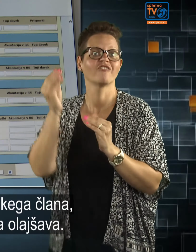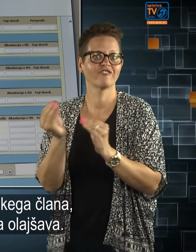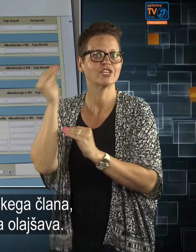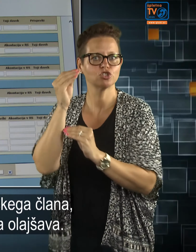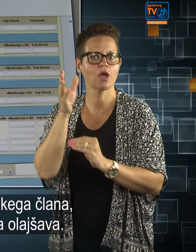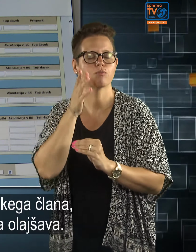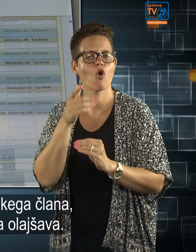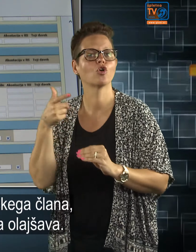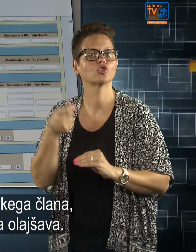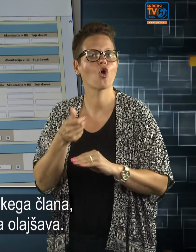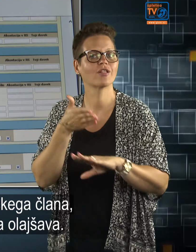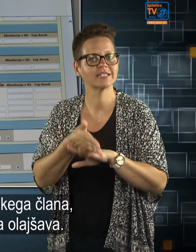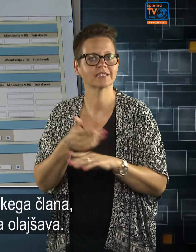dohodninska olajšava.